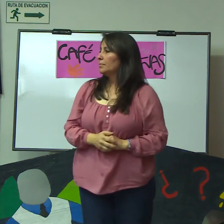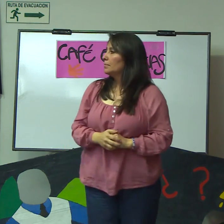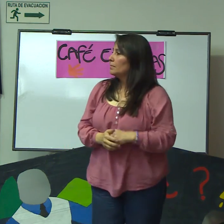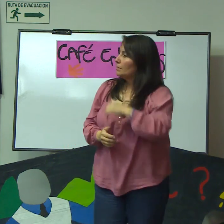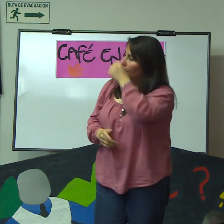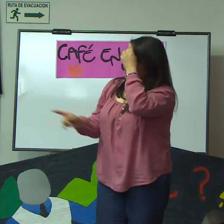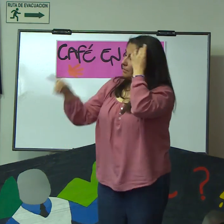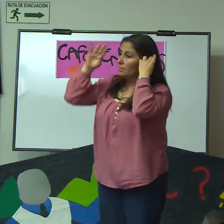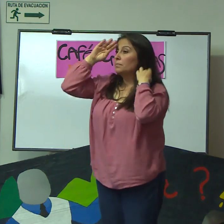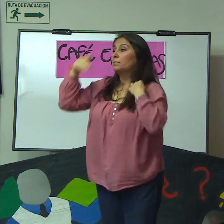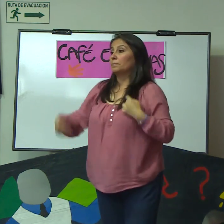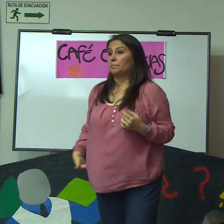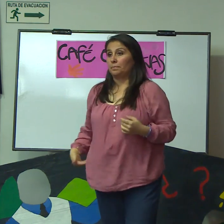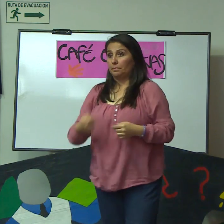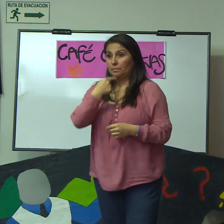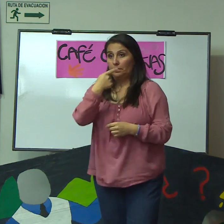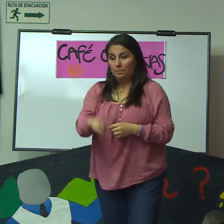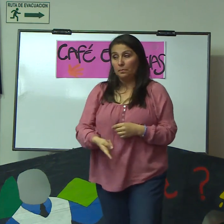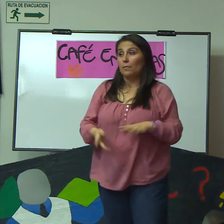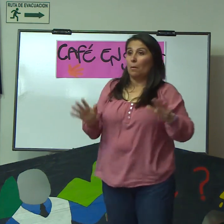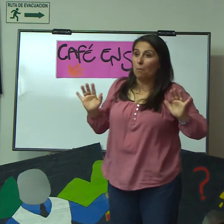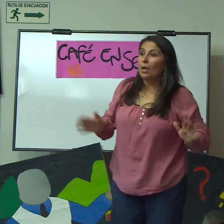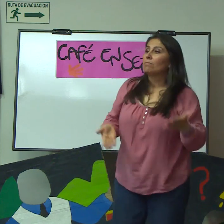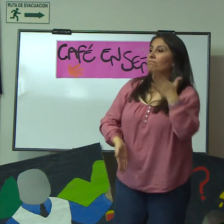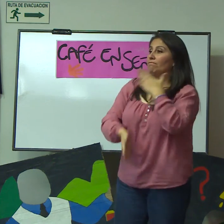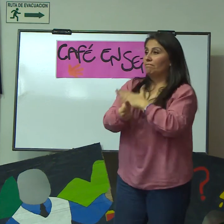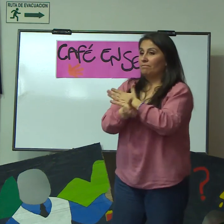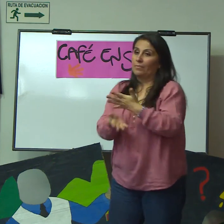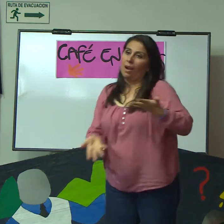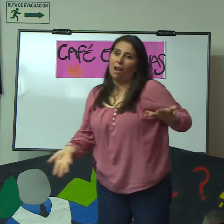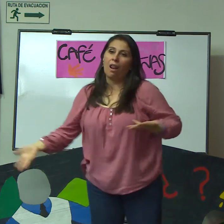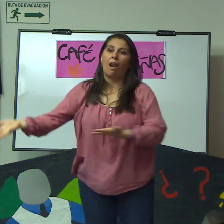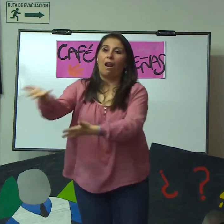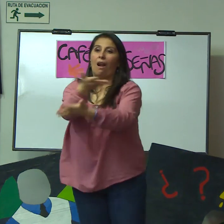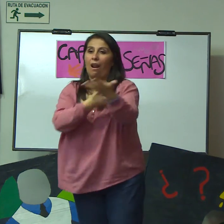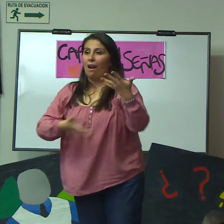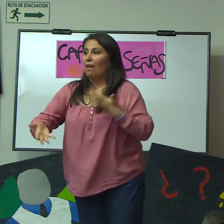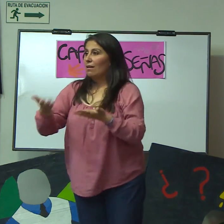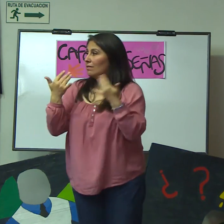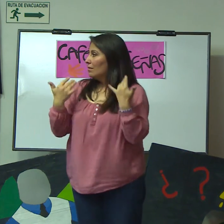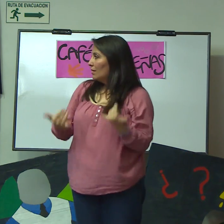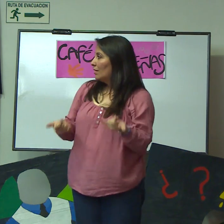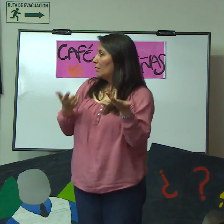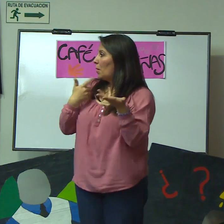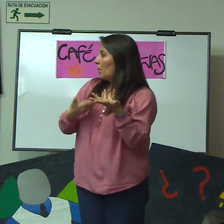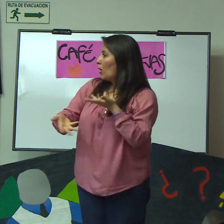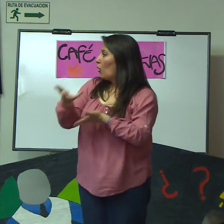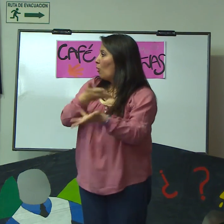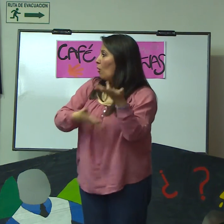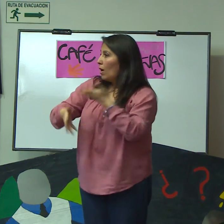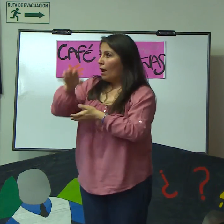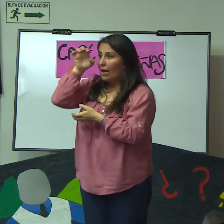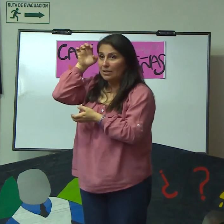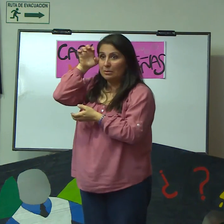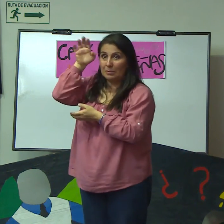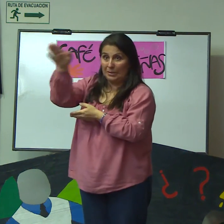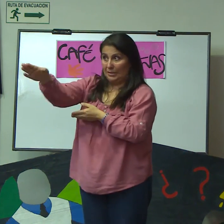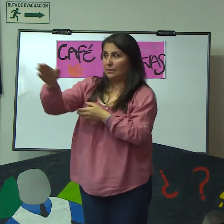Bueno, siguiendo con la conversación, vamos a compartir de Esperanza lo que